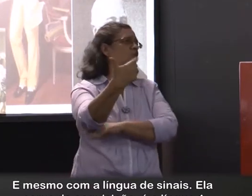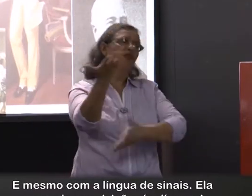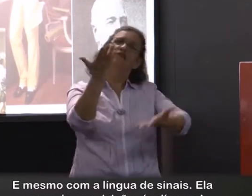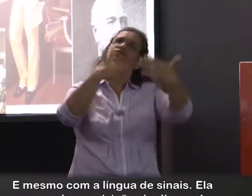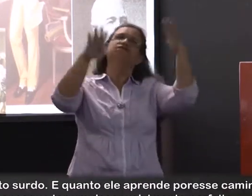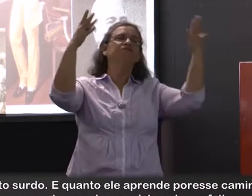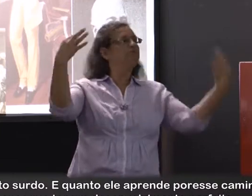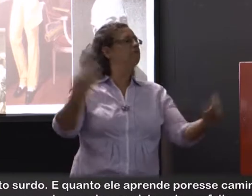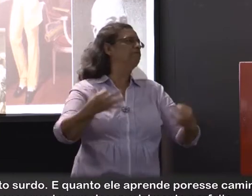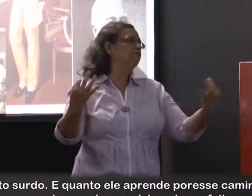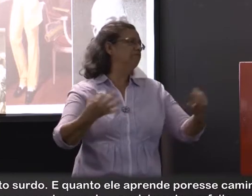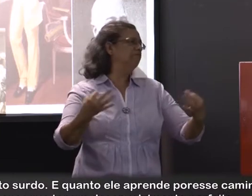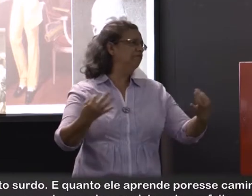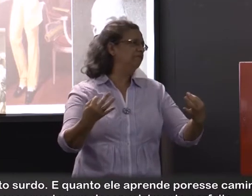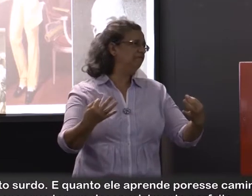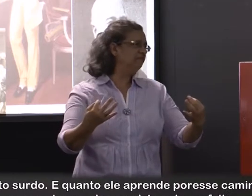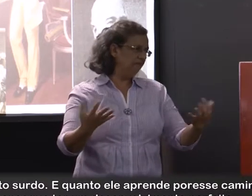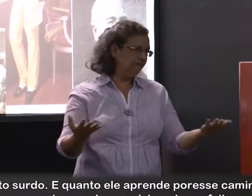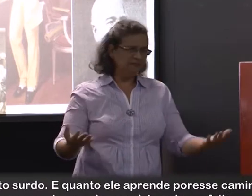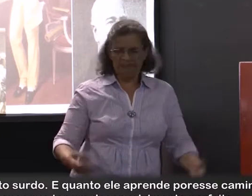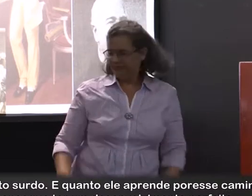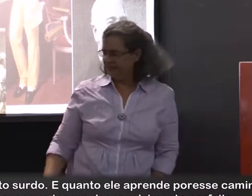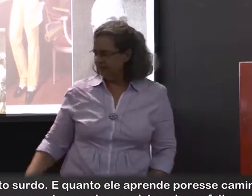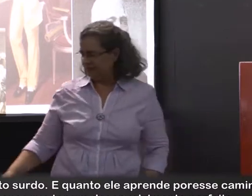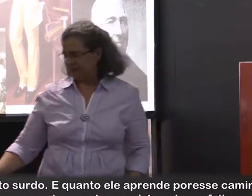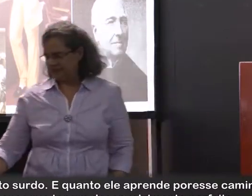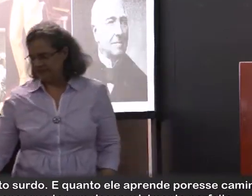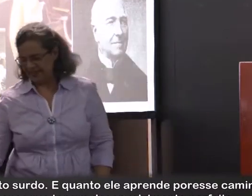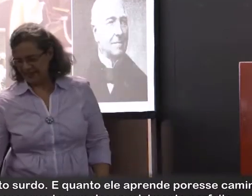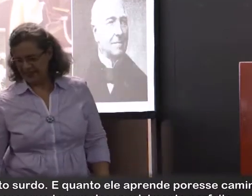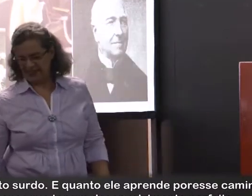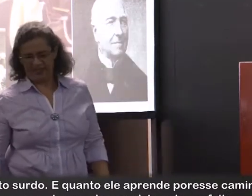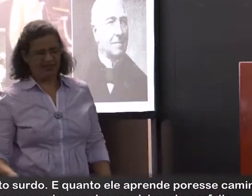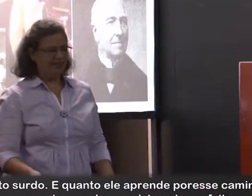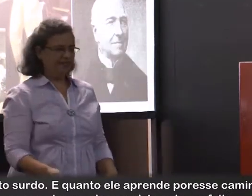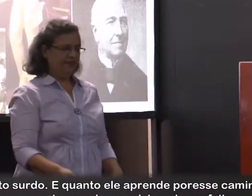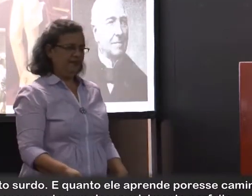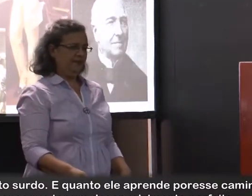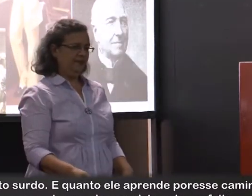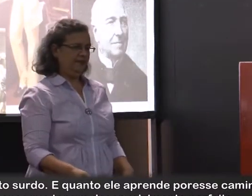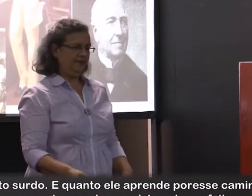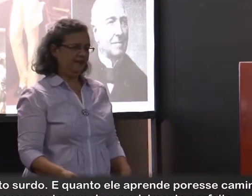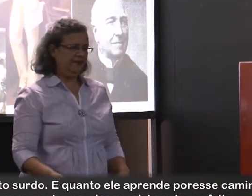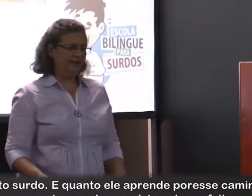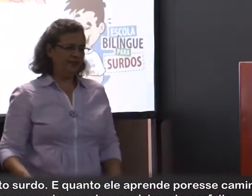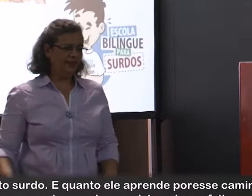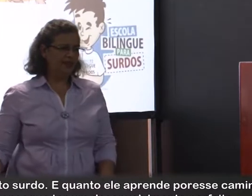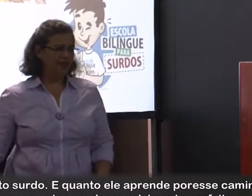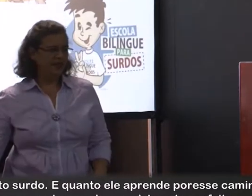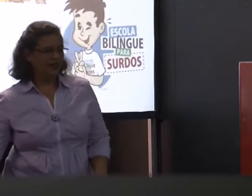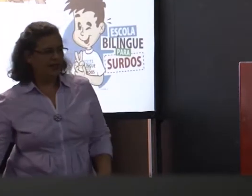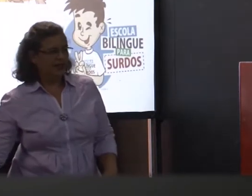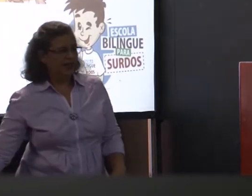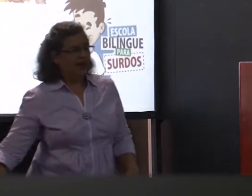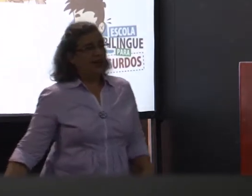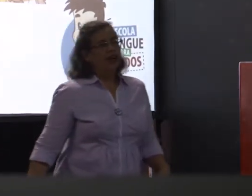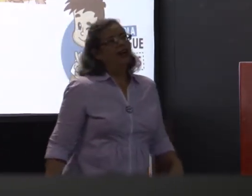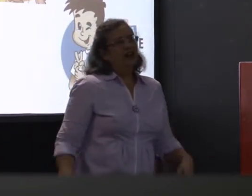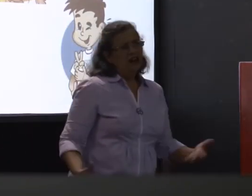1 do sujeito surdo. E quando ele aprende nesse caminho, ele consegue ter um desenvolvimento humano perfeito.